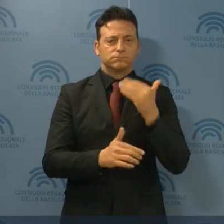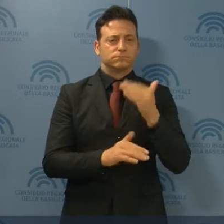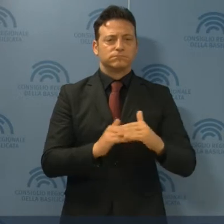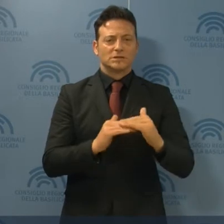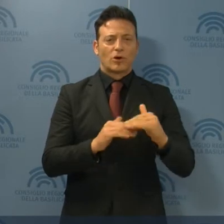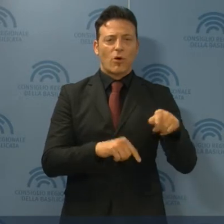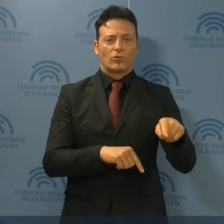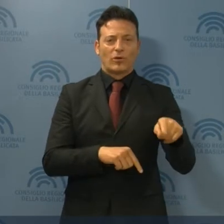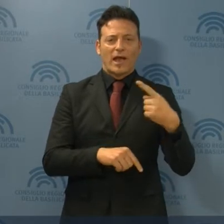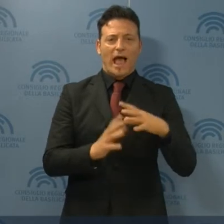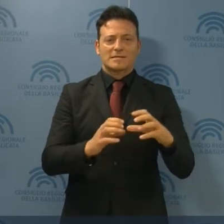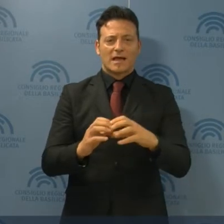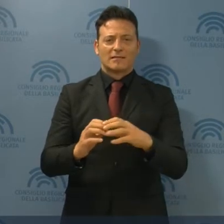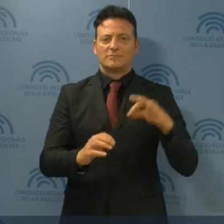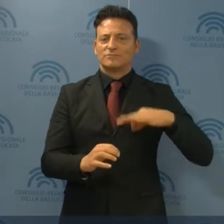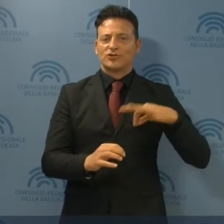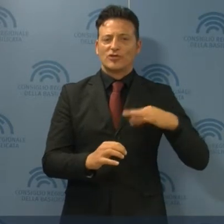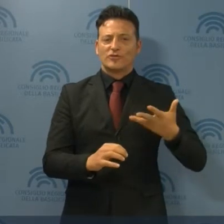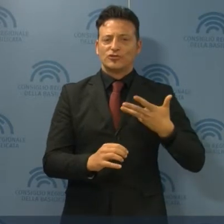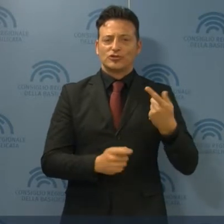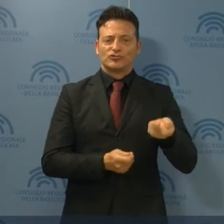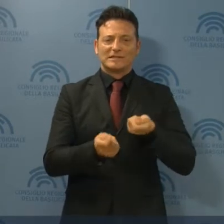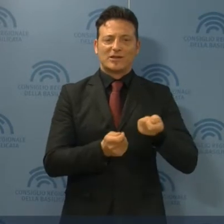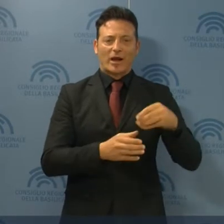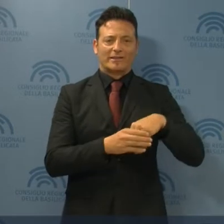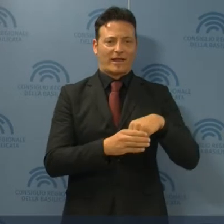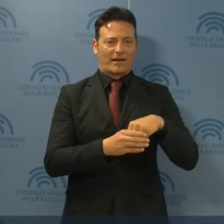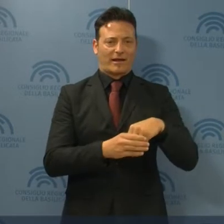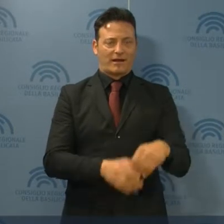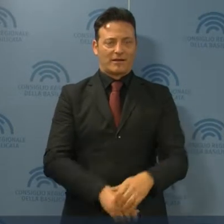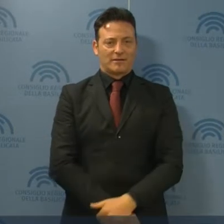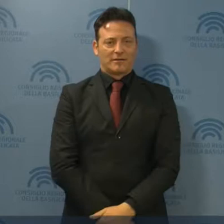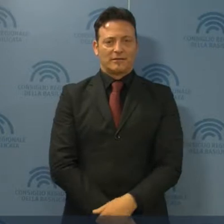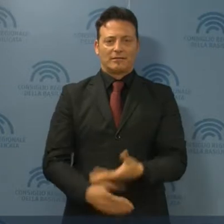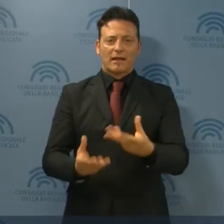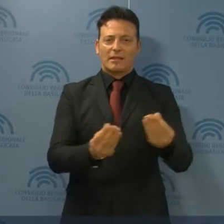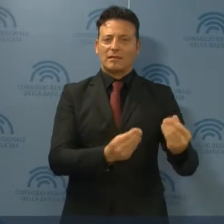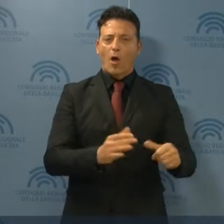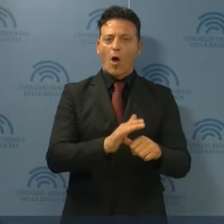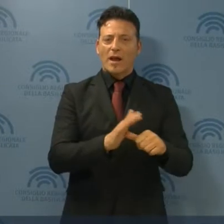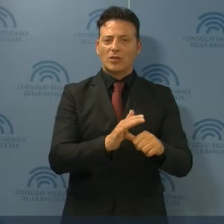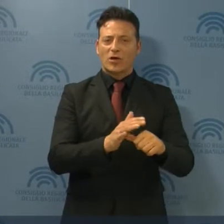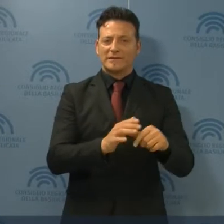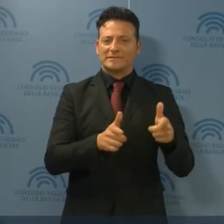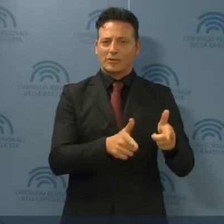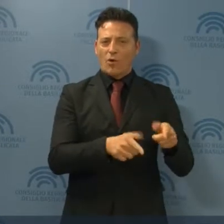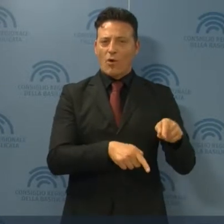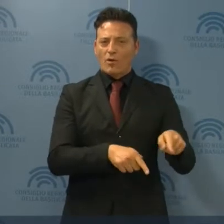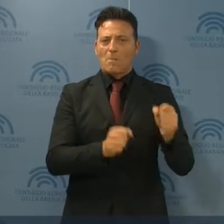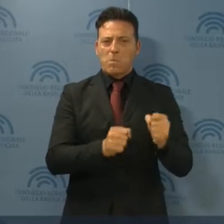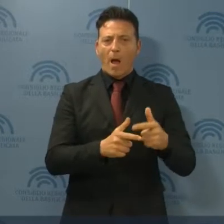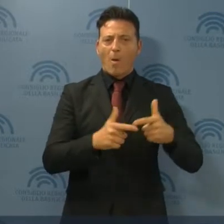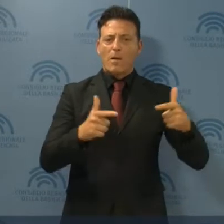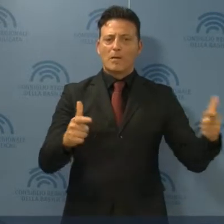aziende che ne ricavano un incentivo alla gestione interna i tanti operatori del settore potranno ampliare l'offerta